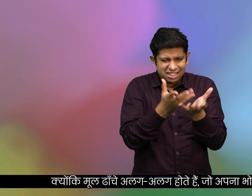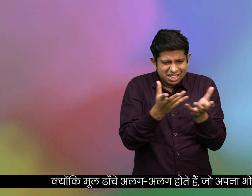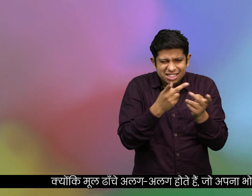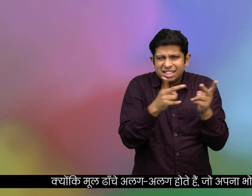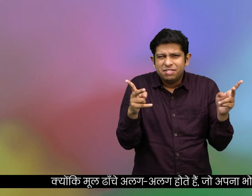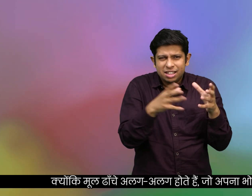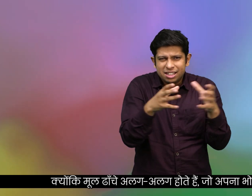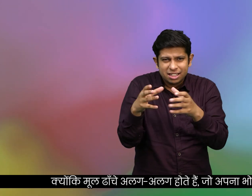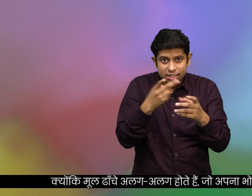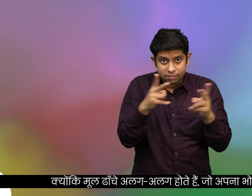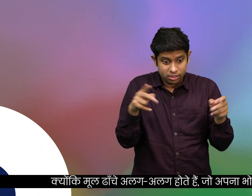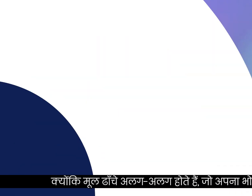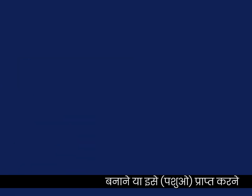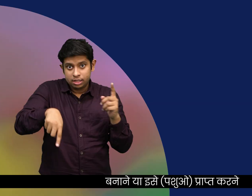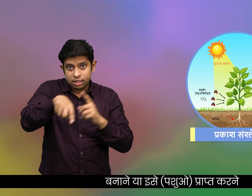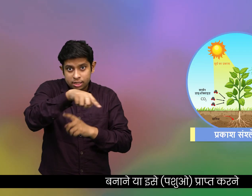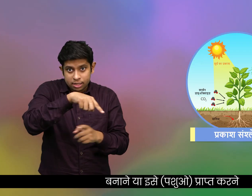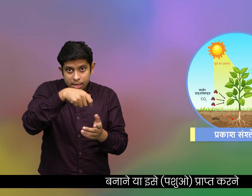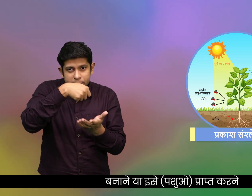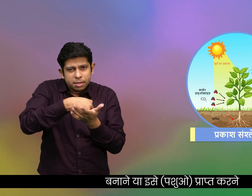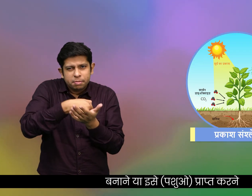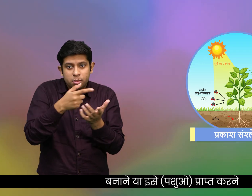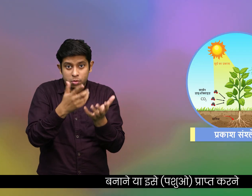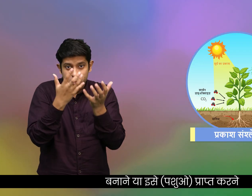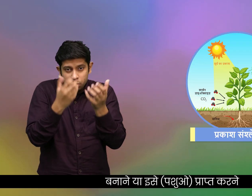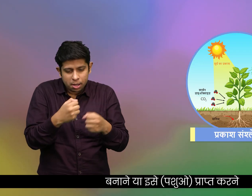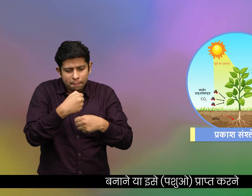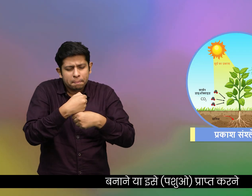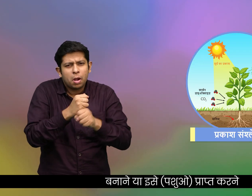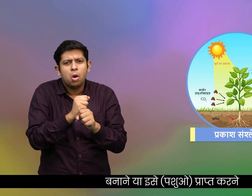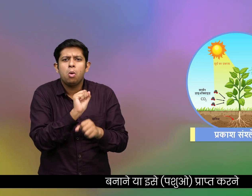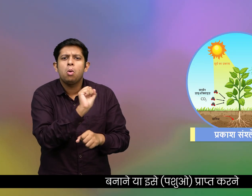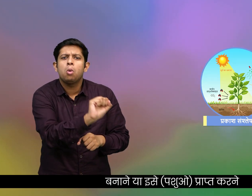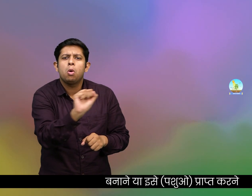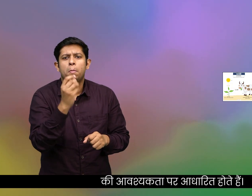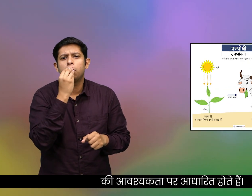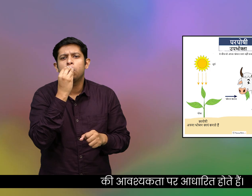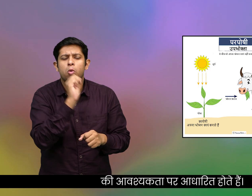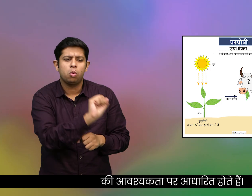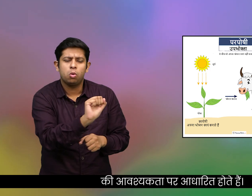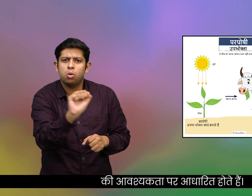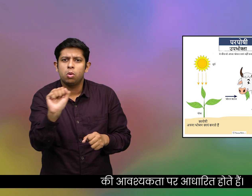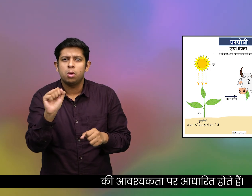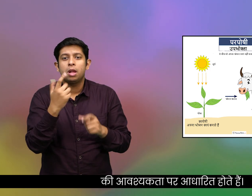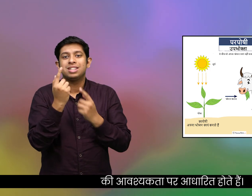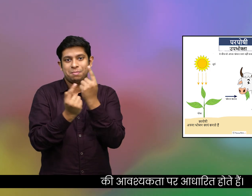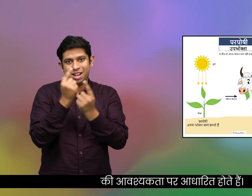अपना भोजन पौधे बनाने या इसे पशुओं प्राप्त करने की आवश्यकता पर आधारित होते